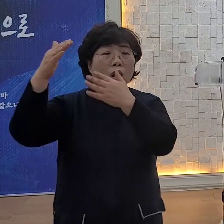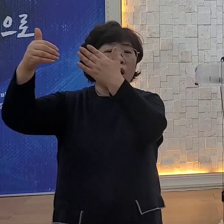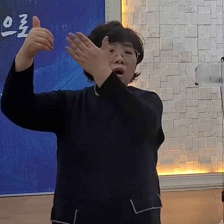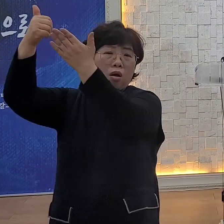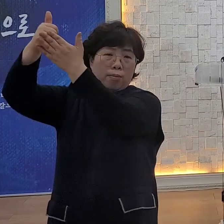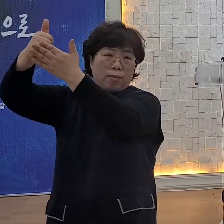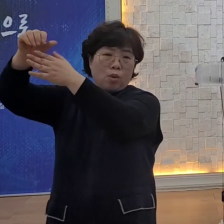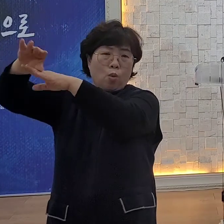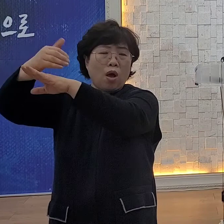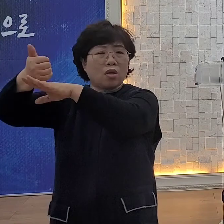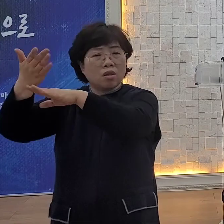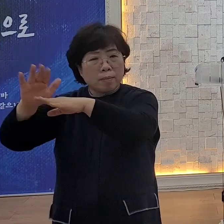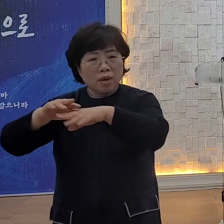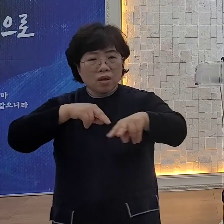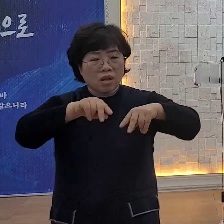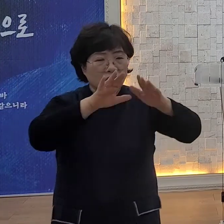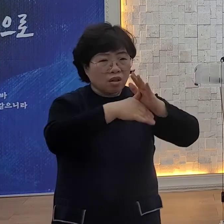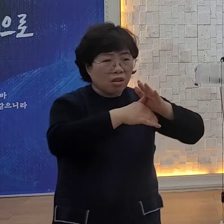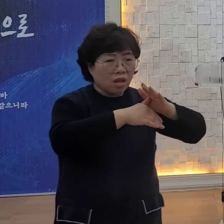하나님이에요. 하나님.